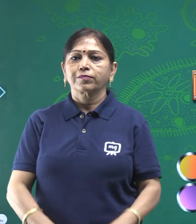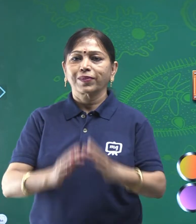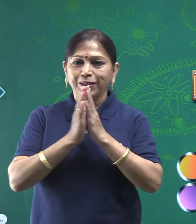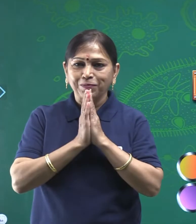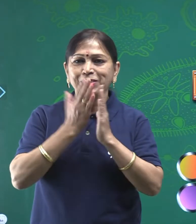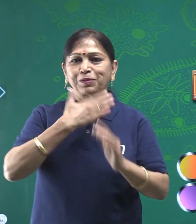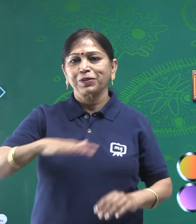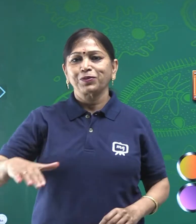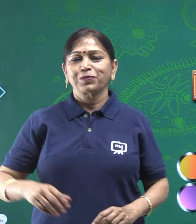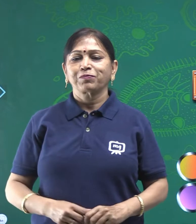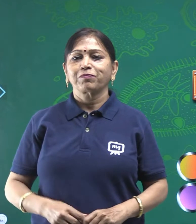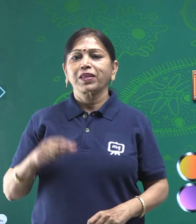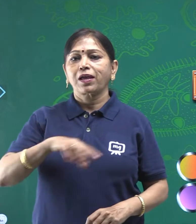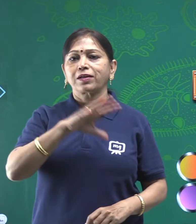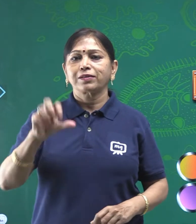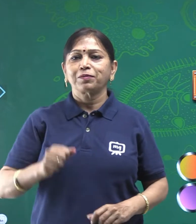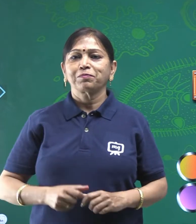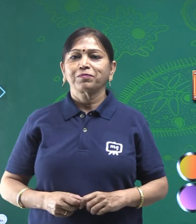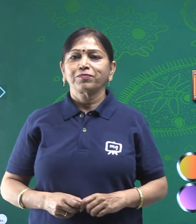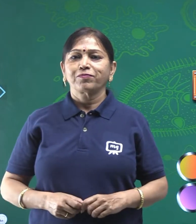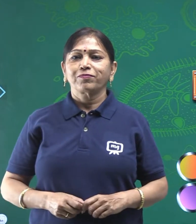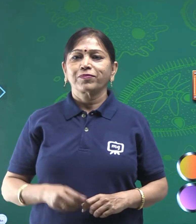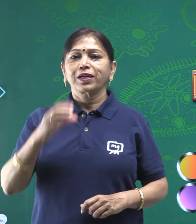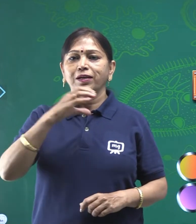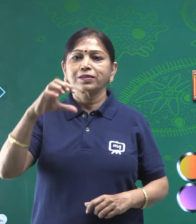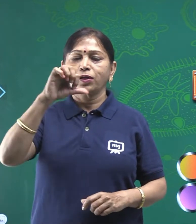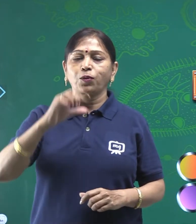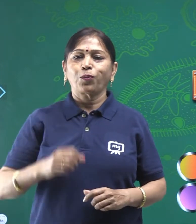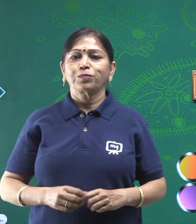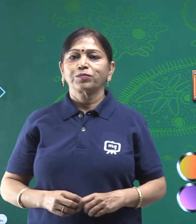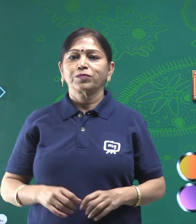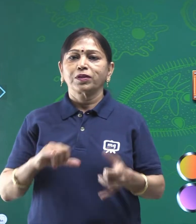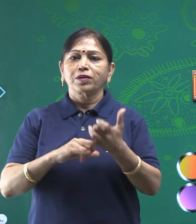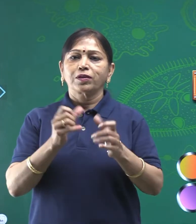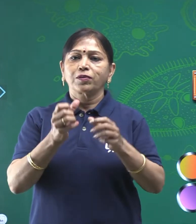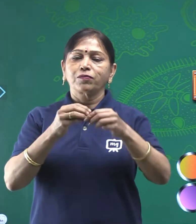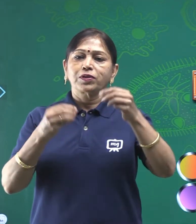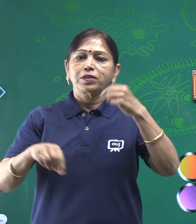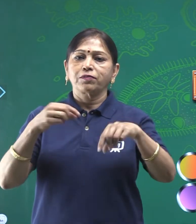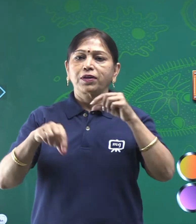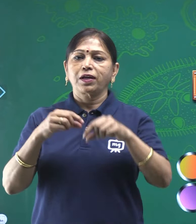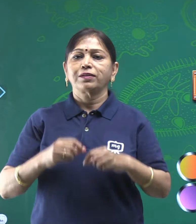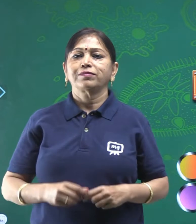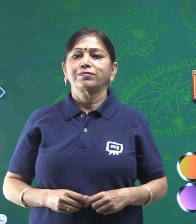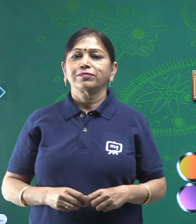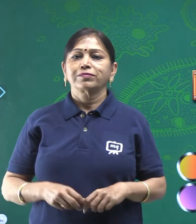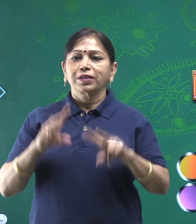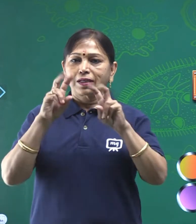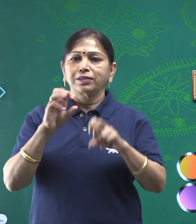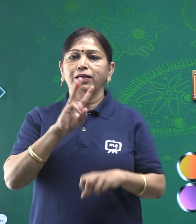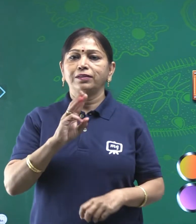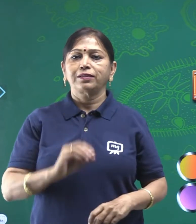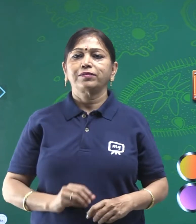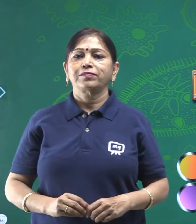नमस्ते बच्चों। आज हम कक्षा 9 विषय विज्ञान अध्याय